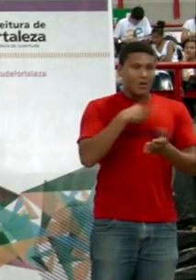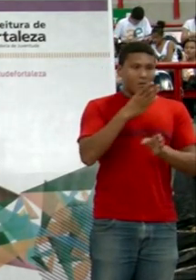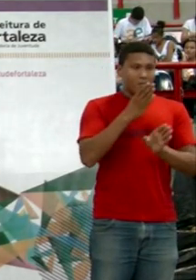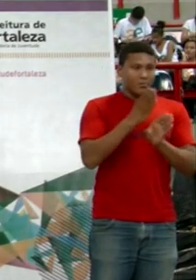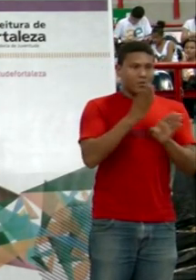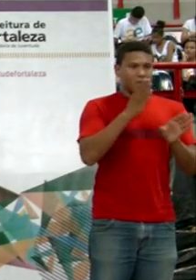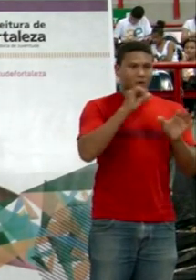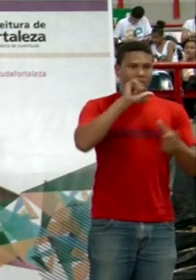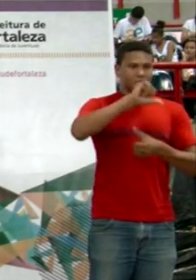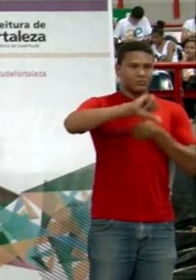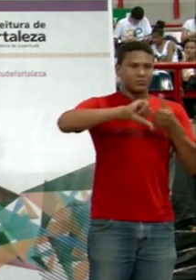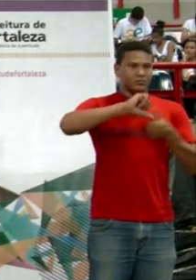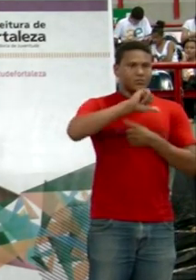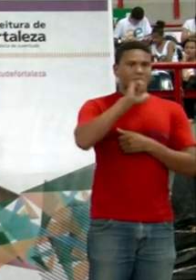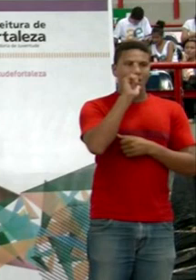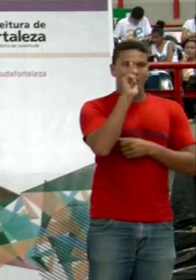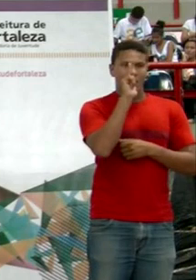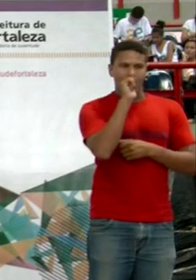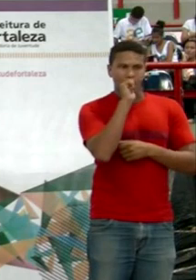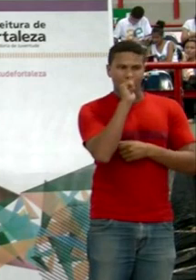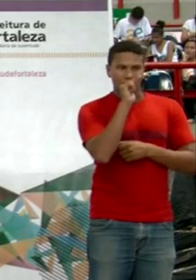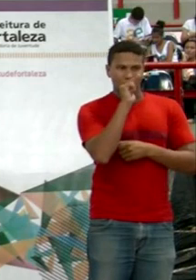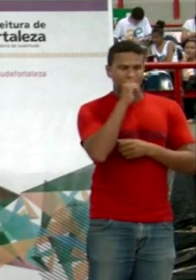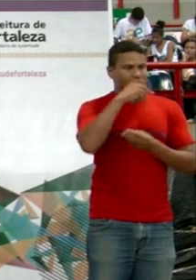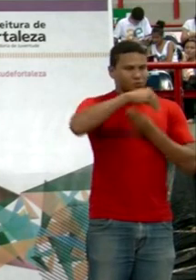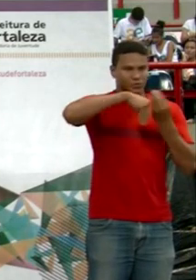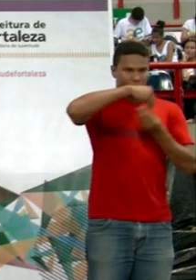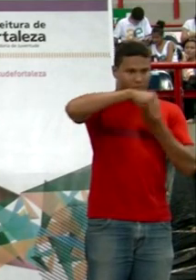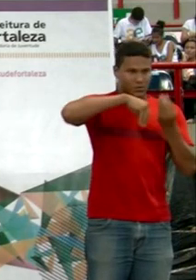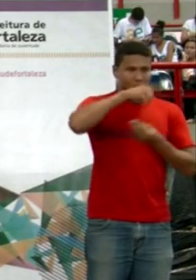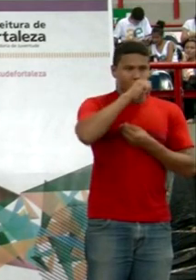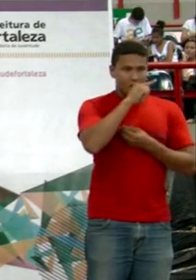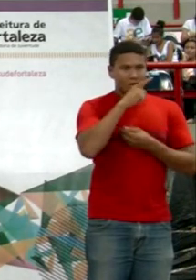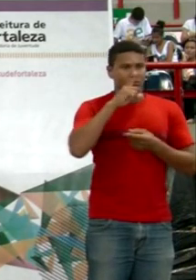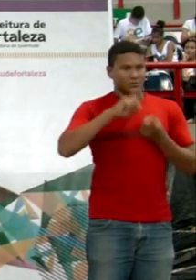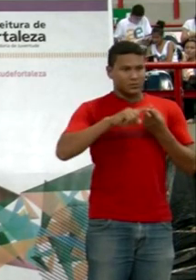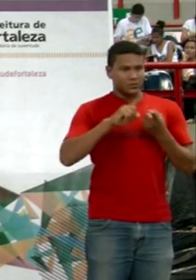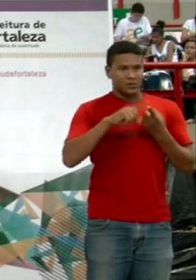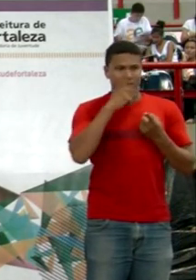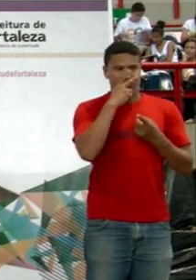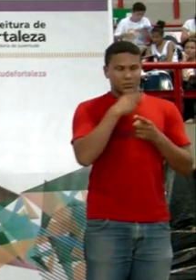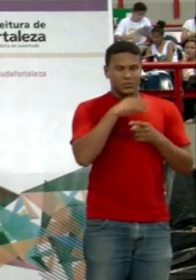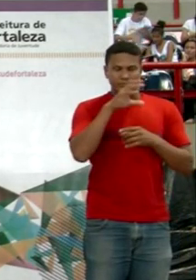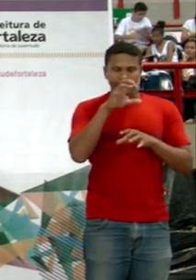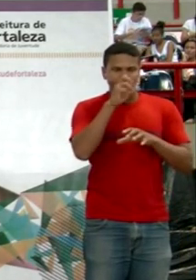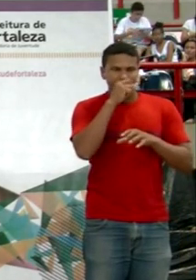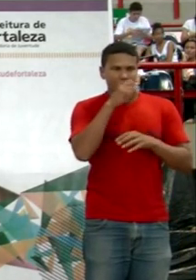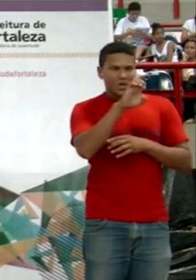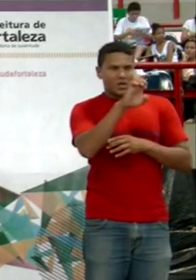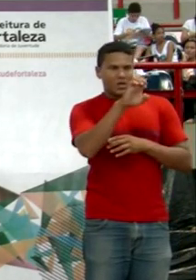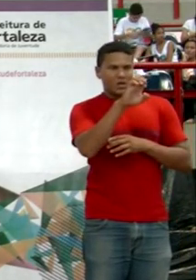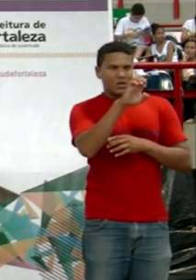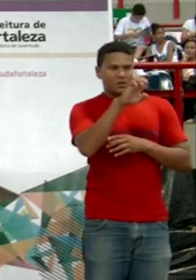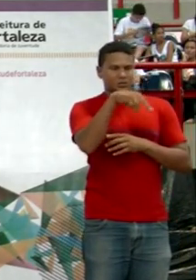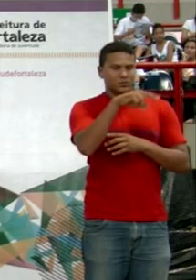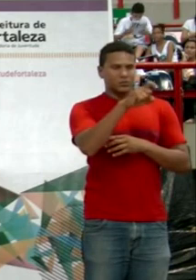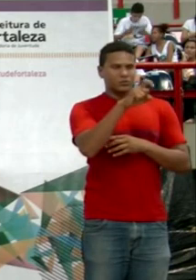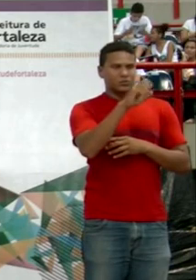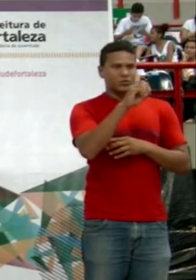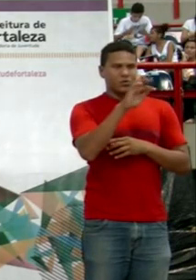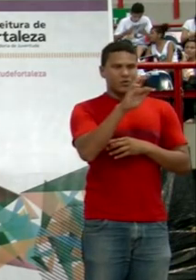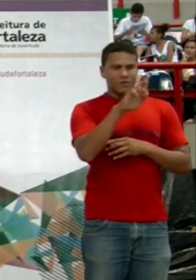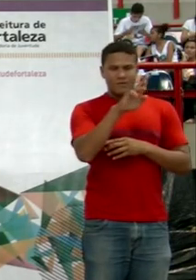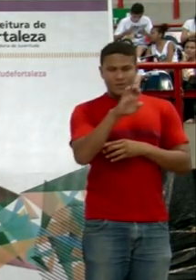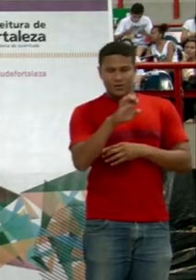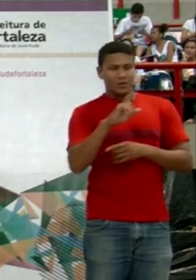água com os óxidos de nitrogênio e de enxofre gerados pela queima de combustíveis fósseis. É por isso que